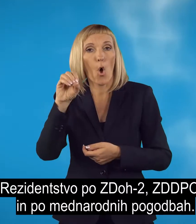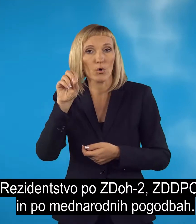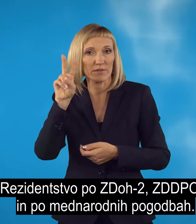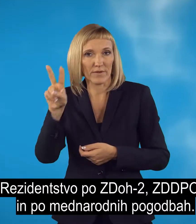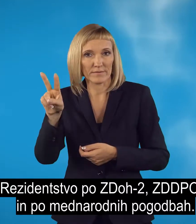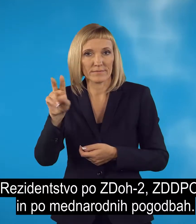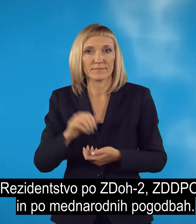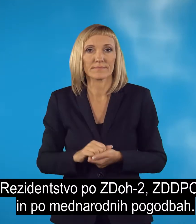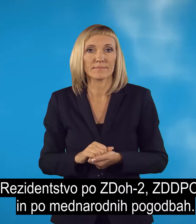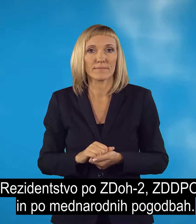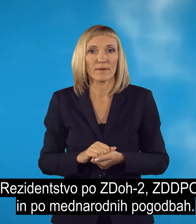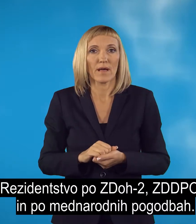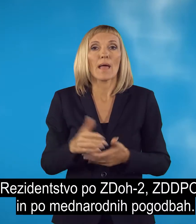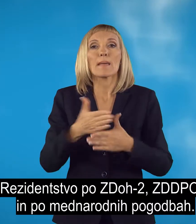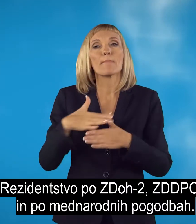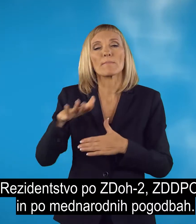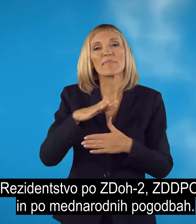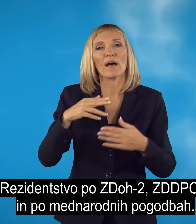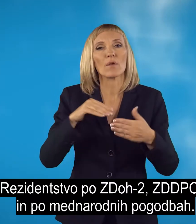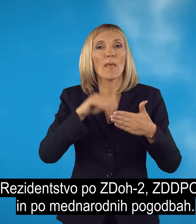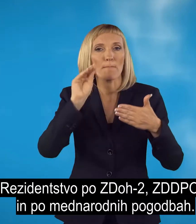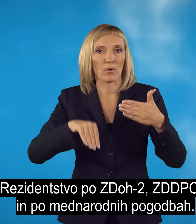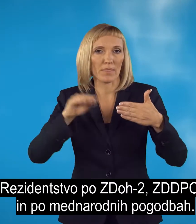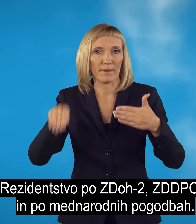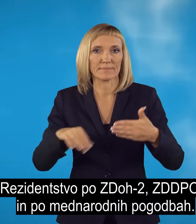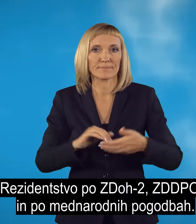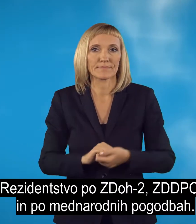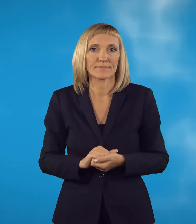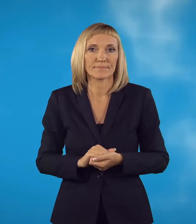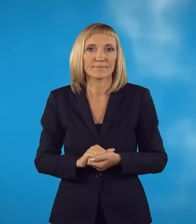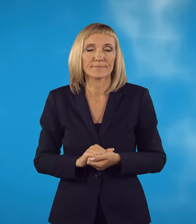ZDDPO-2 in po mednarodnih pogodbah.